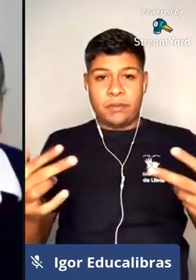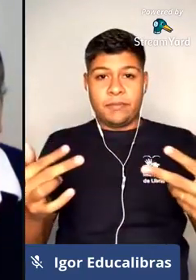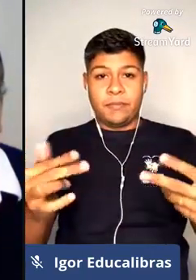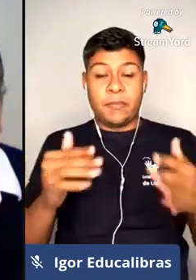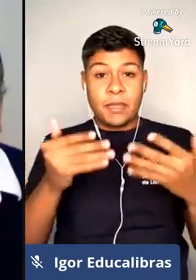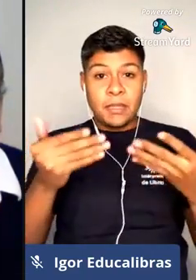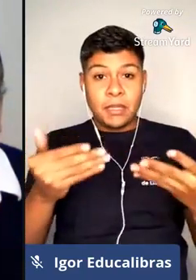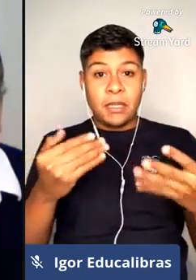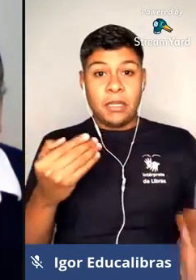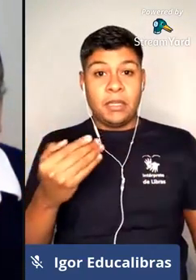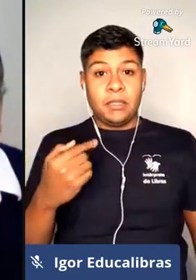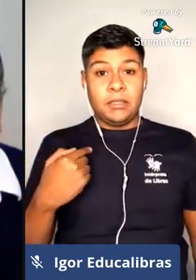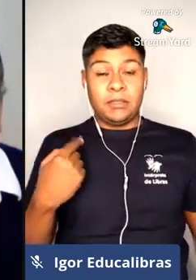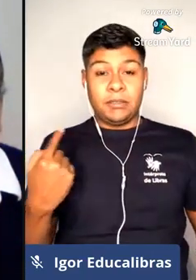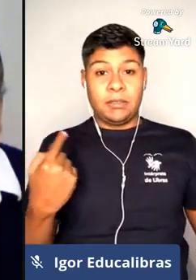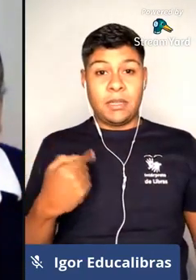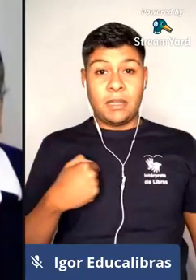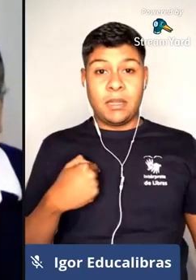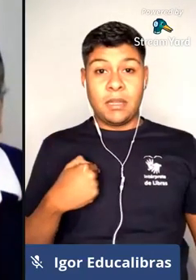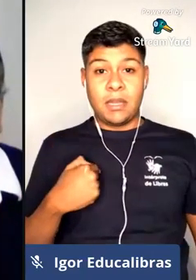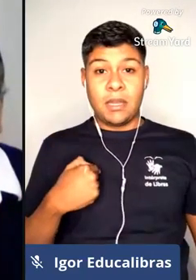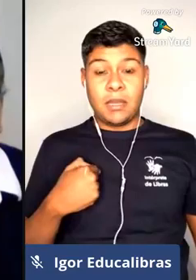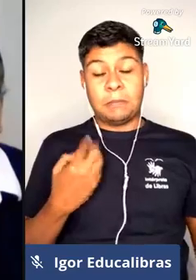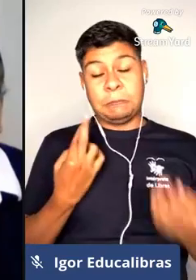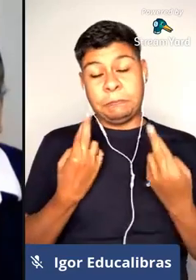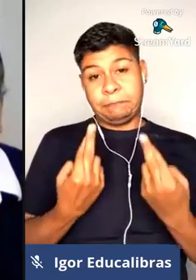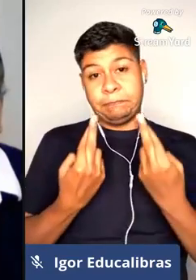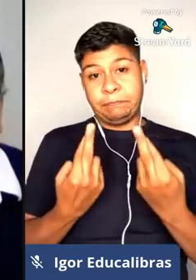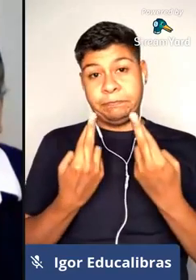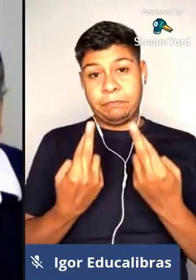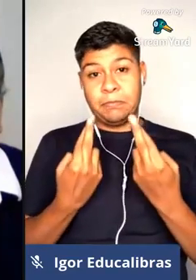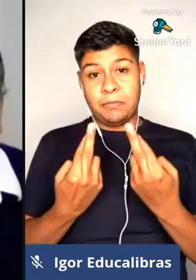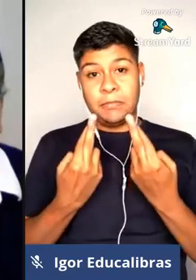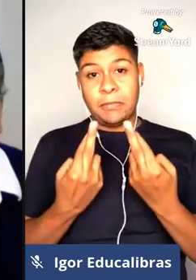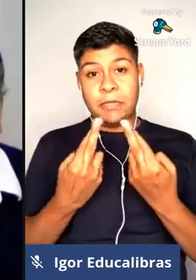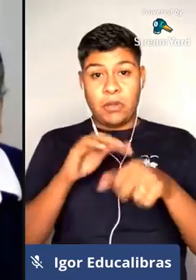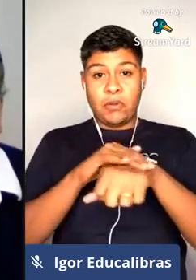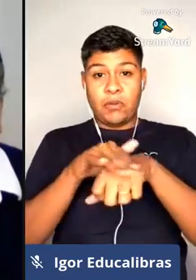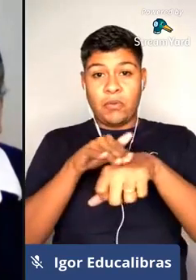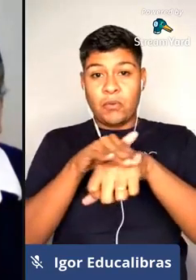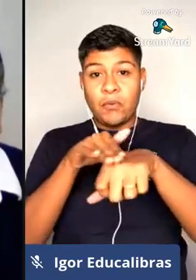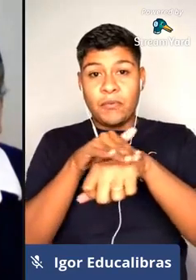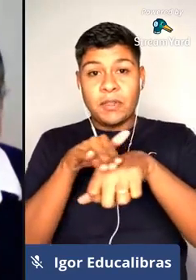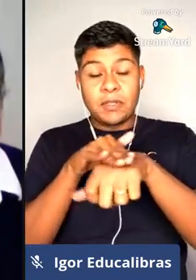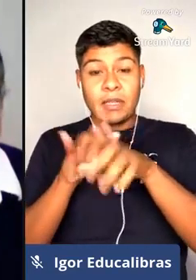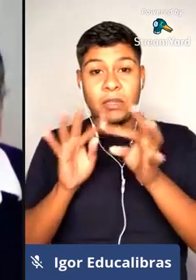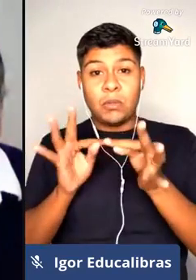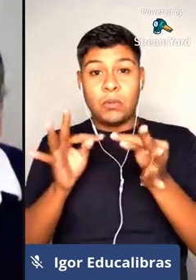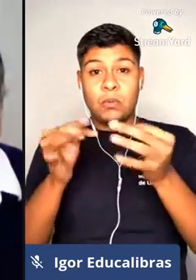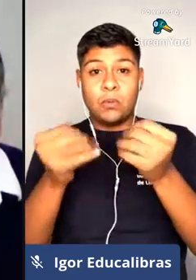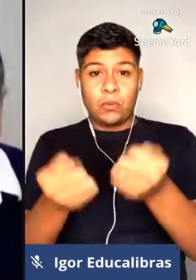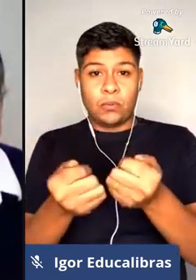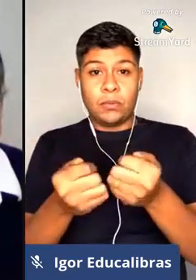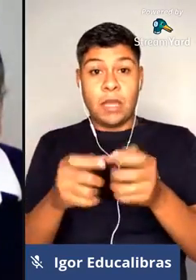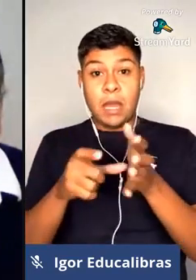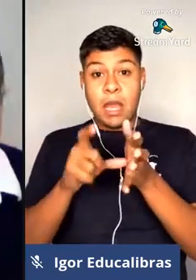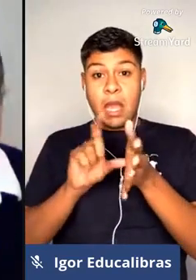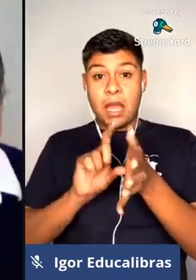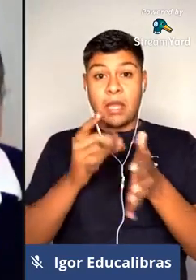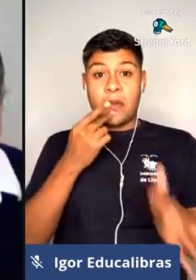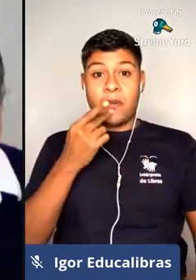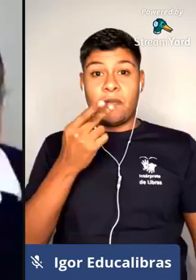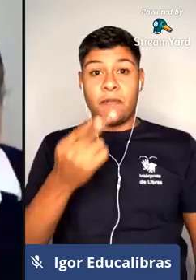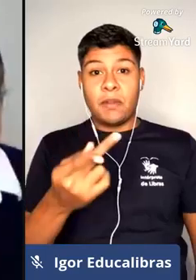eu estava muito na expectativa grande para conversar com você sobre tudo isso. Antes de falar com você